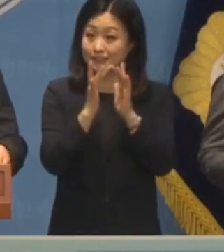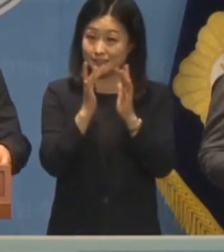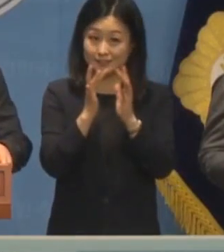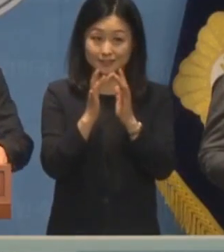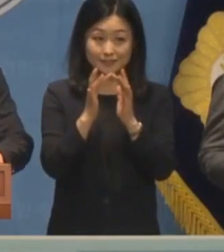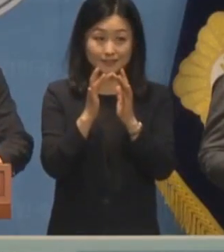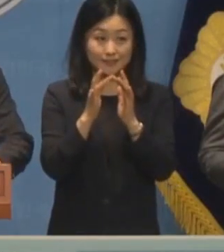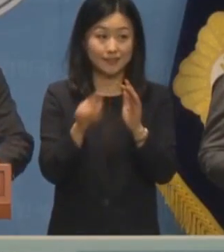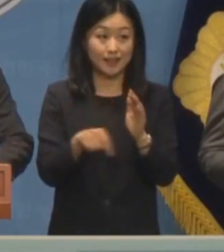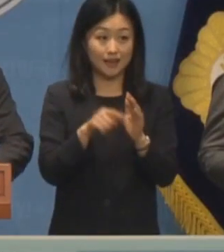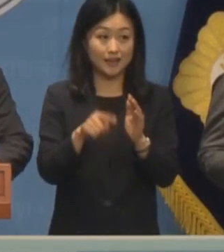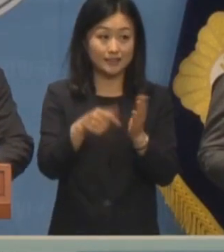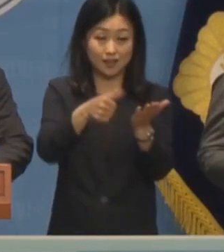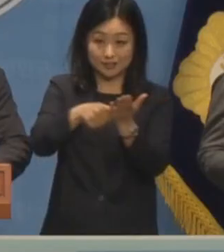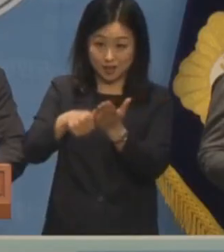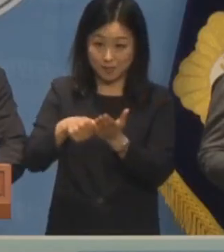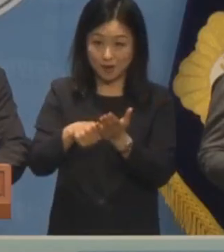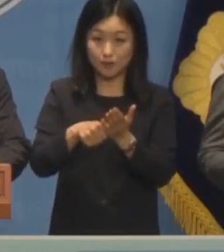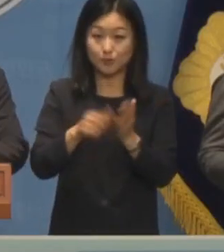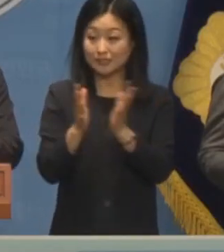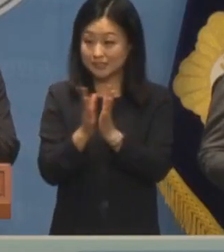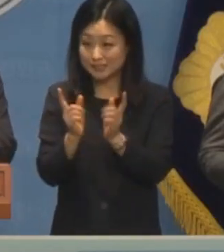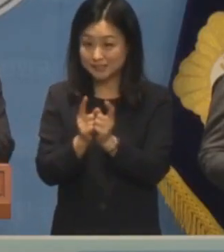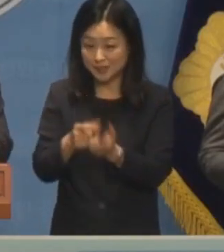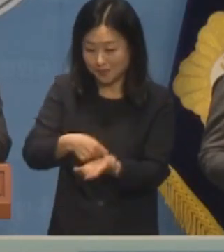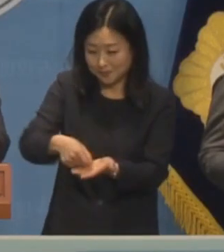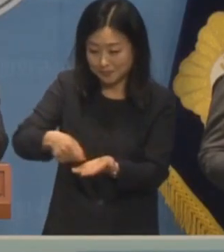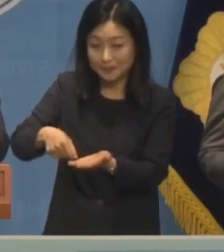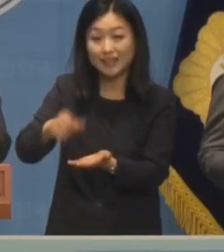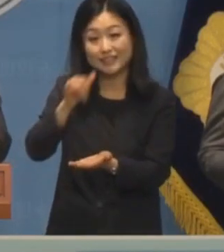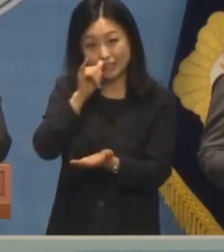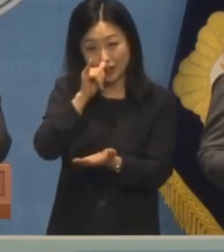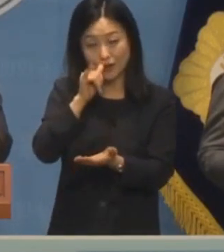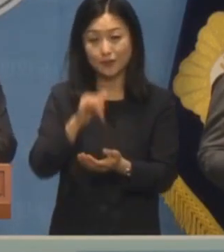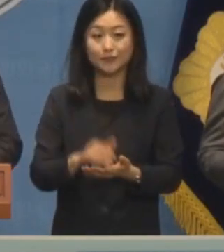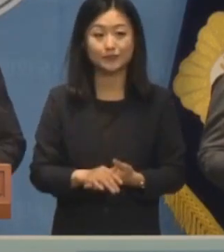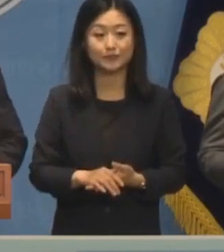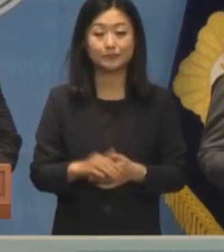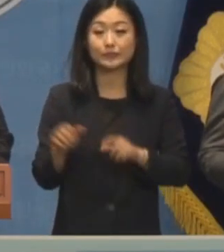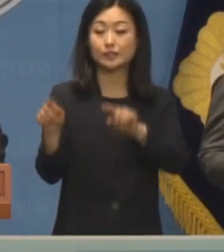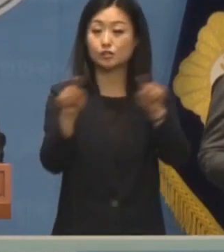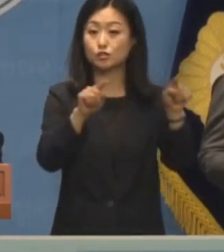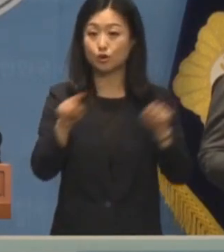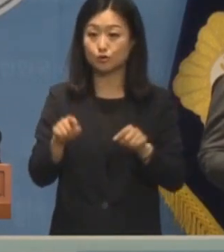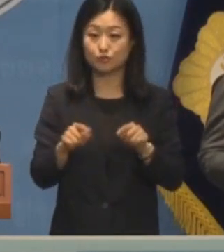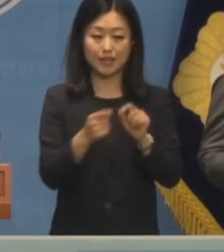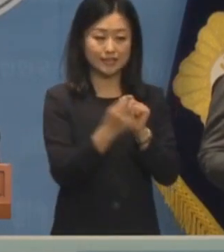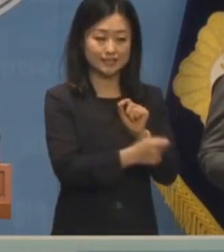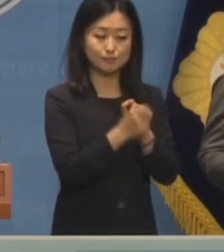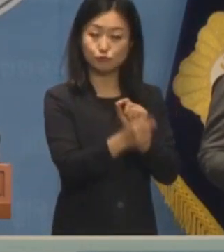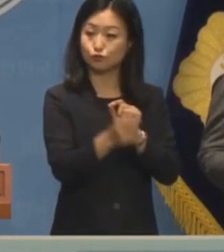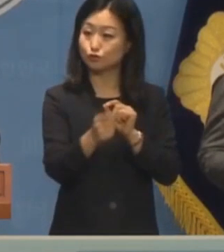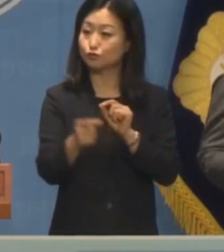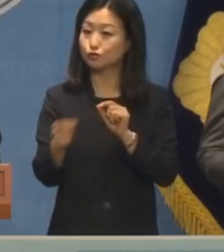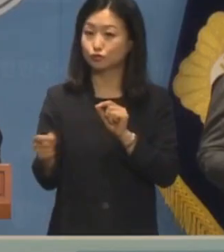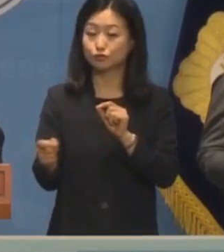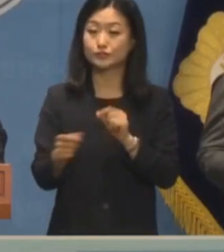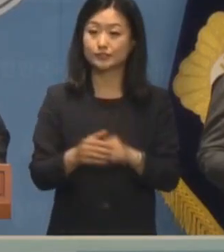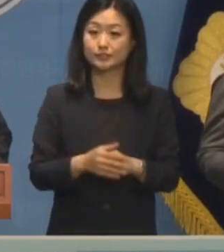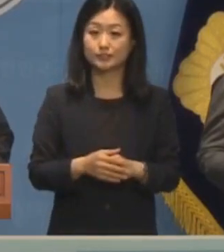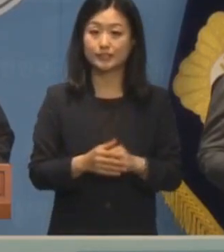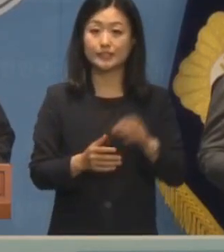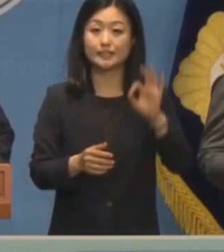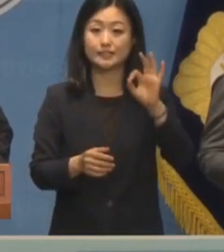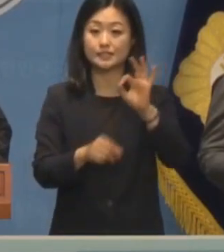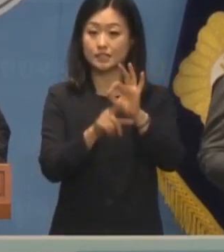온라인에서 유권자 서명운동, 오프라인에서 유권자 서명운동 진행하고 있습니다. 저희 전국에 있는 각 지부 지역들에서